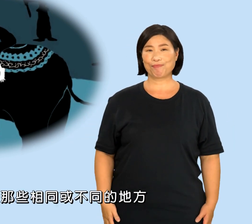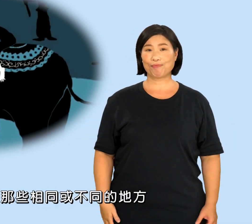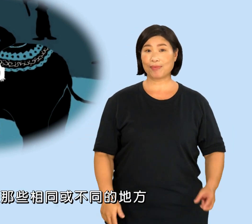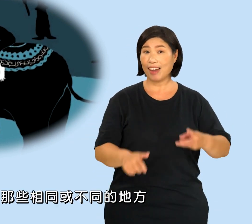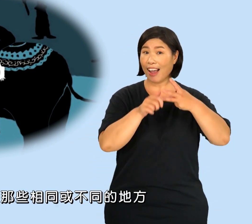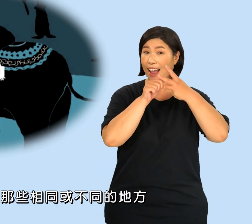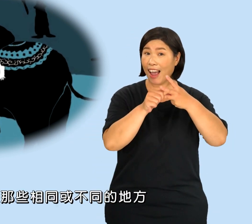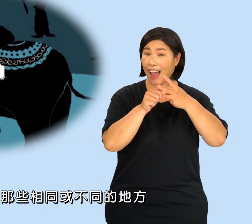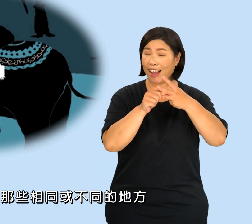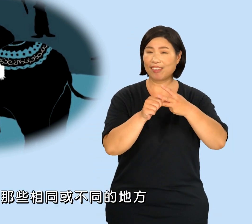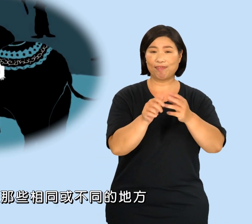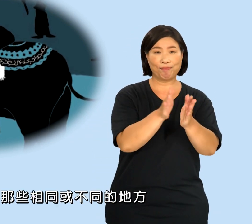不同的地方？